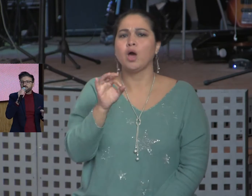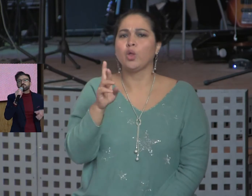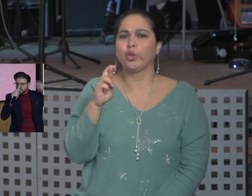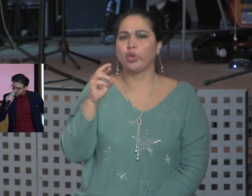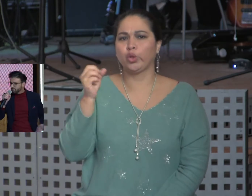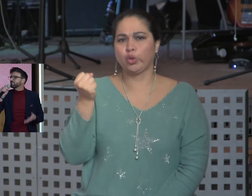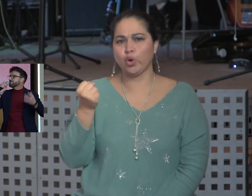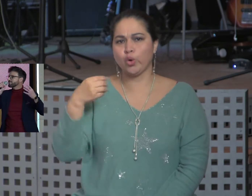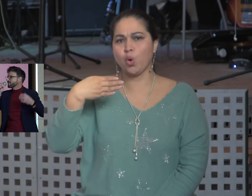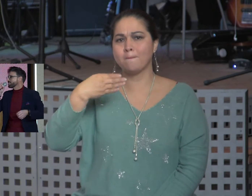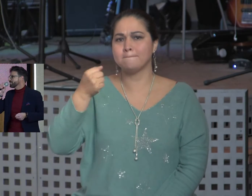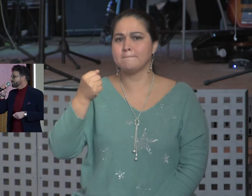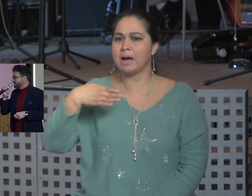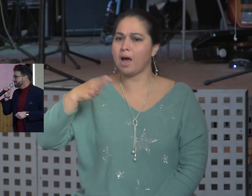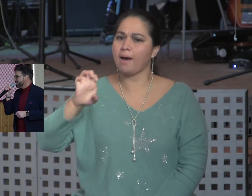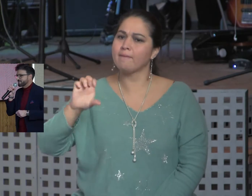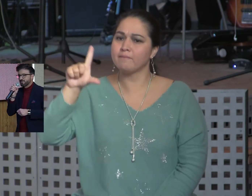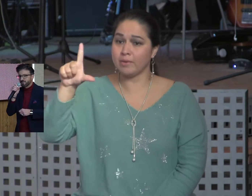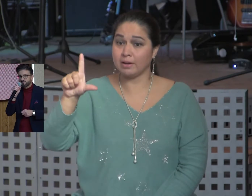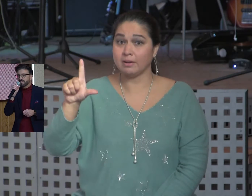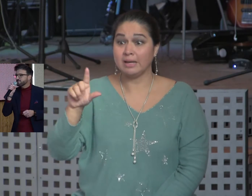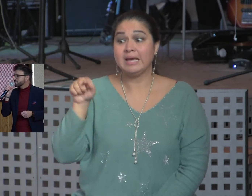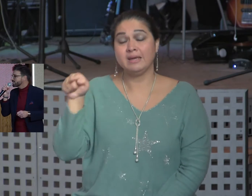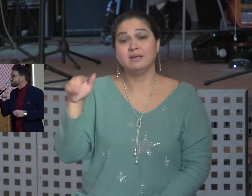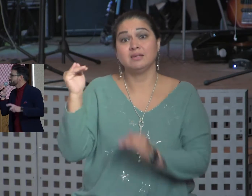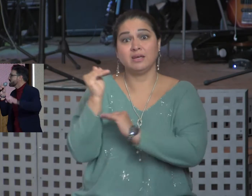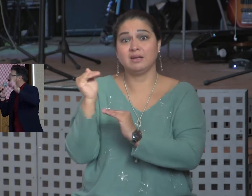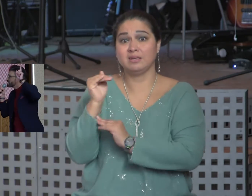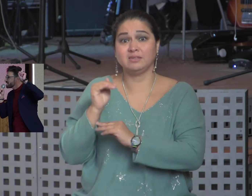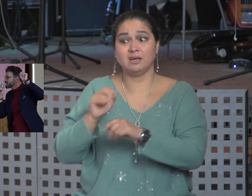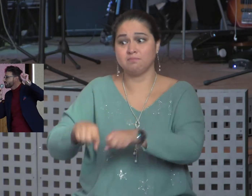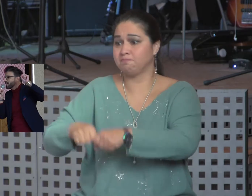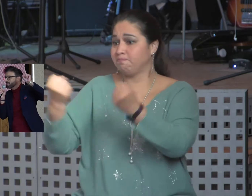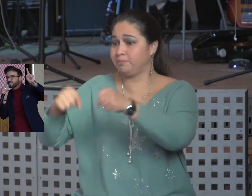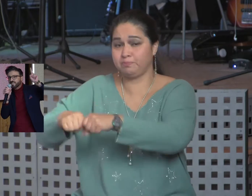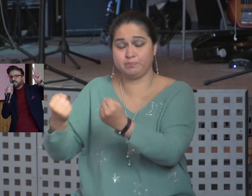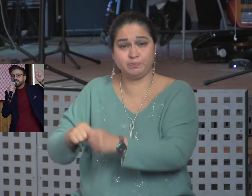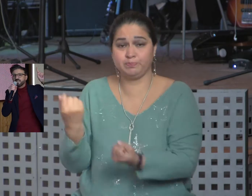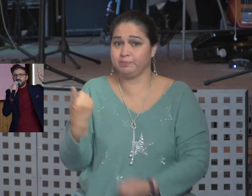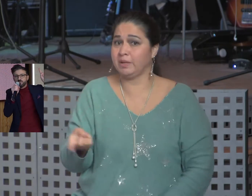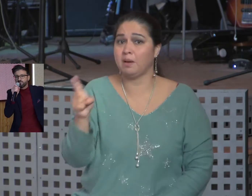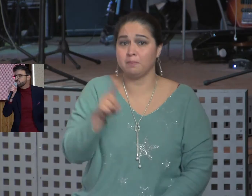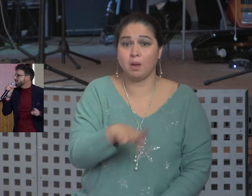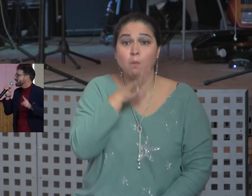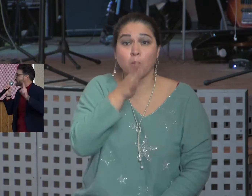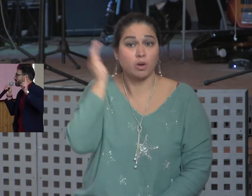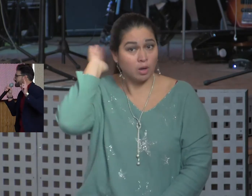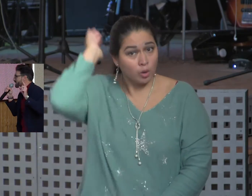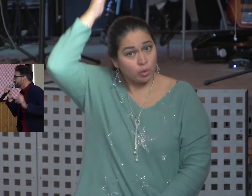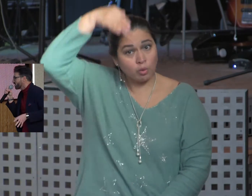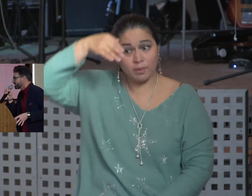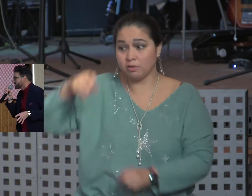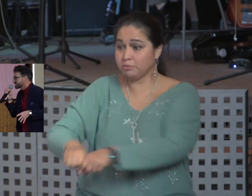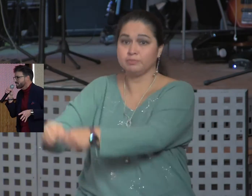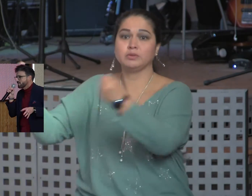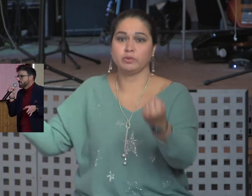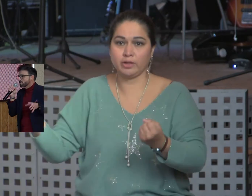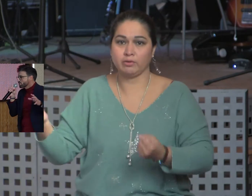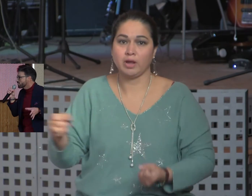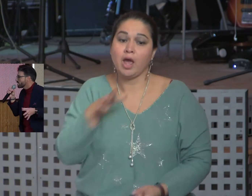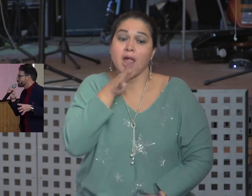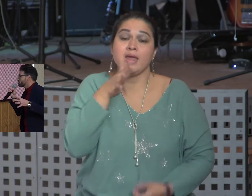y fue destruido también igualmente, los romanos lo destruyeron y queda solamente el muro de las